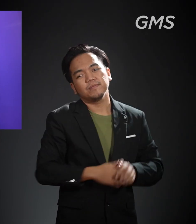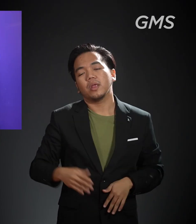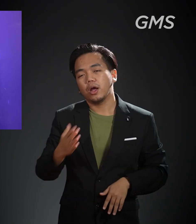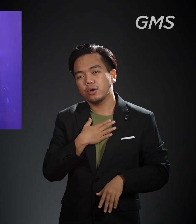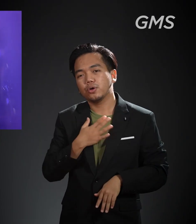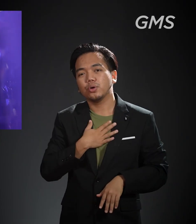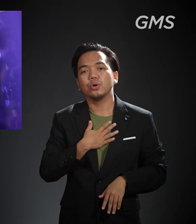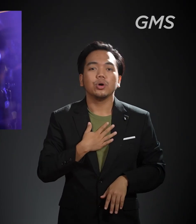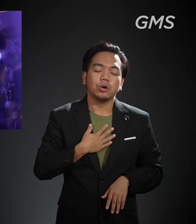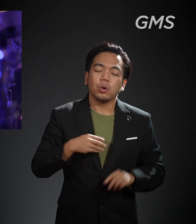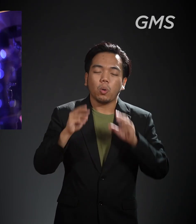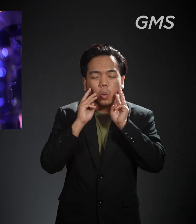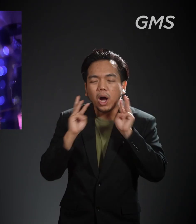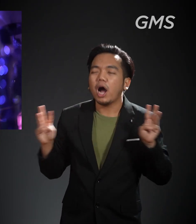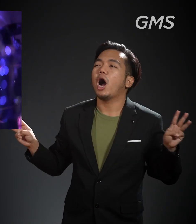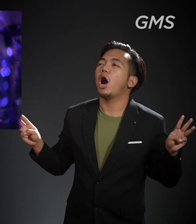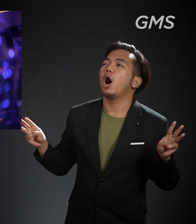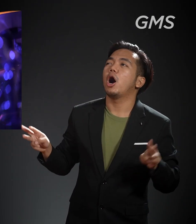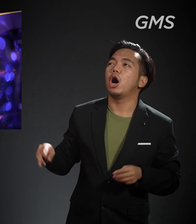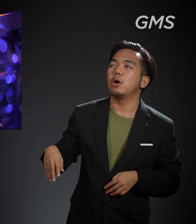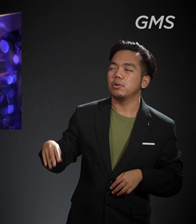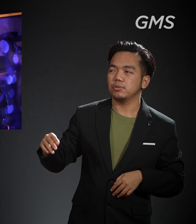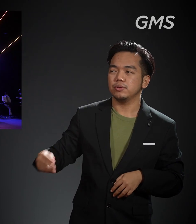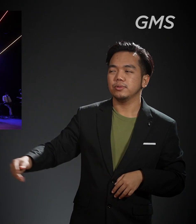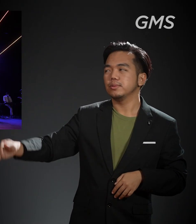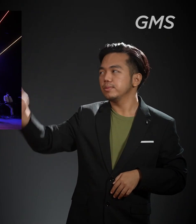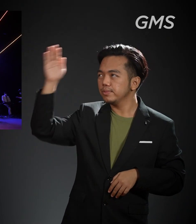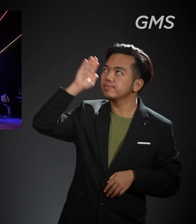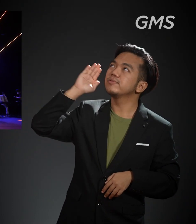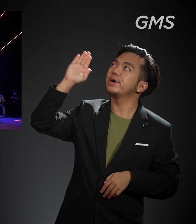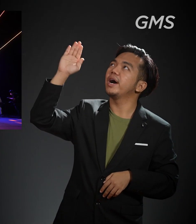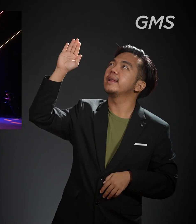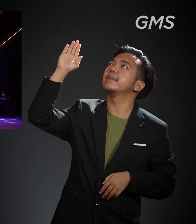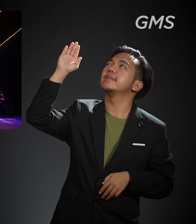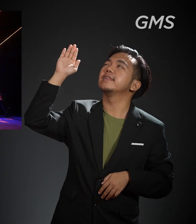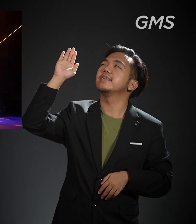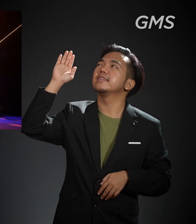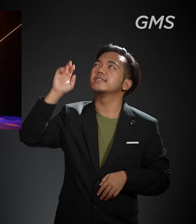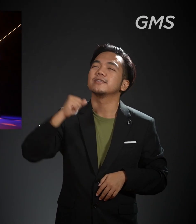dipuji, ku kagum akan